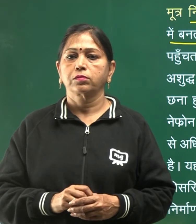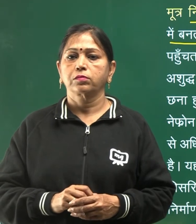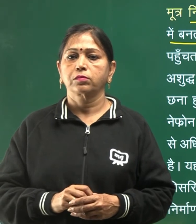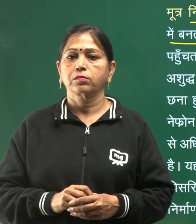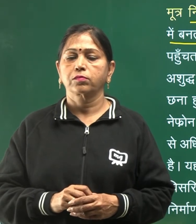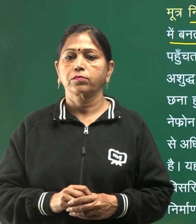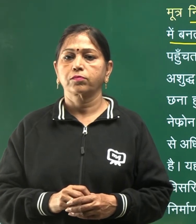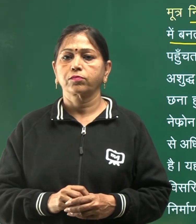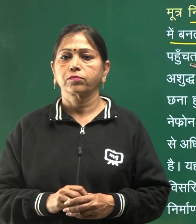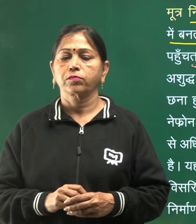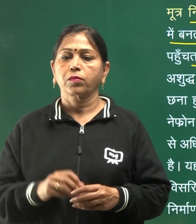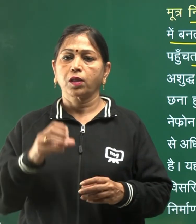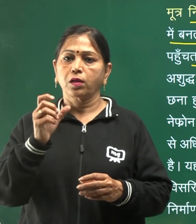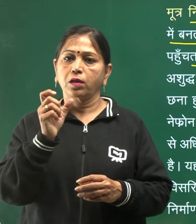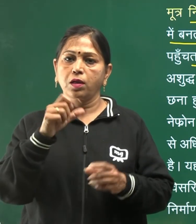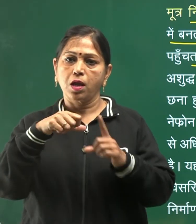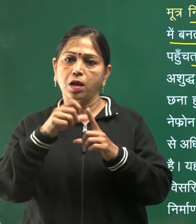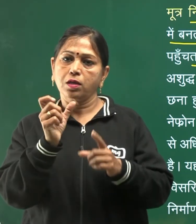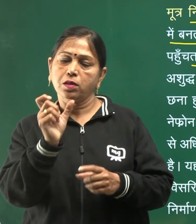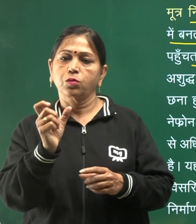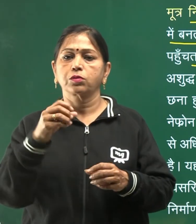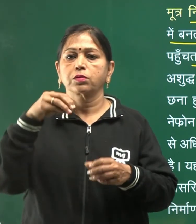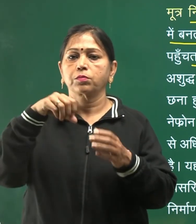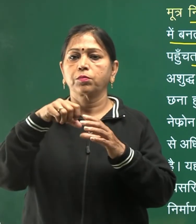केशिका गुच्छ में पहुंचता है।